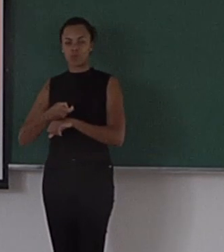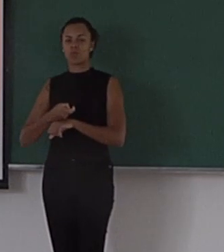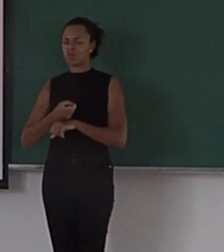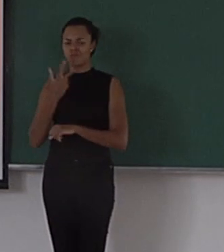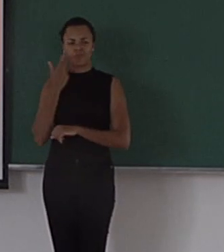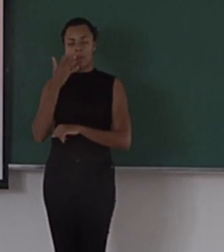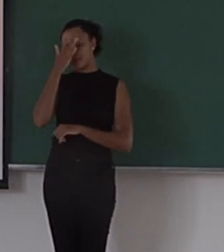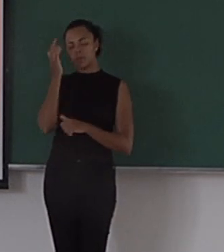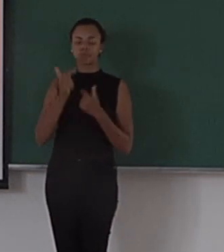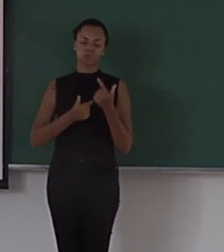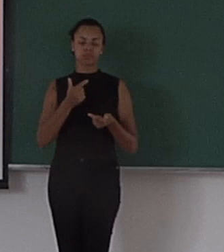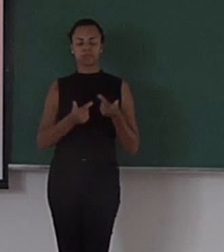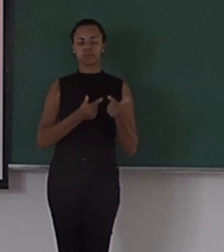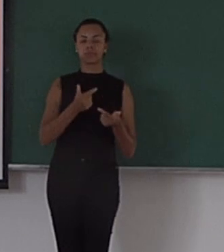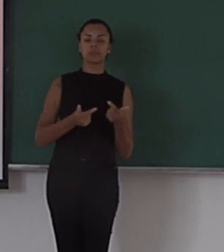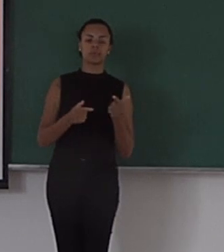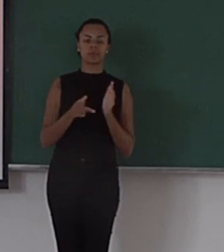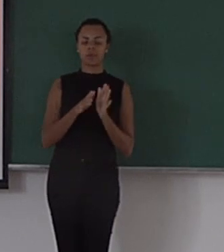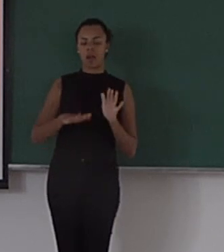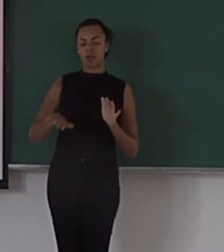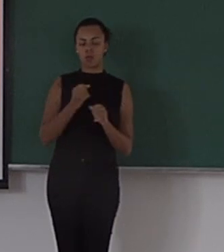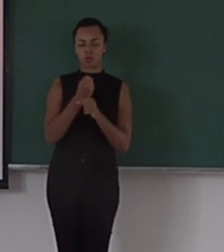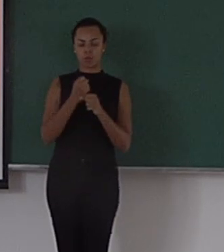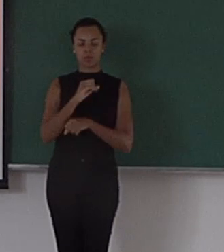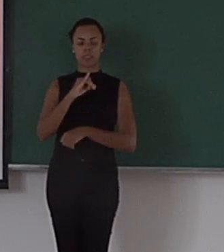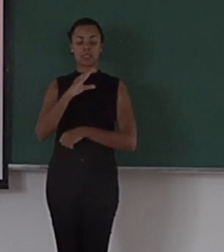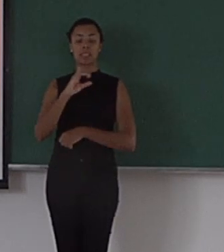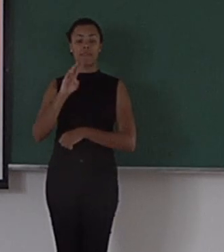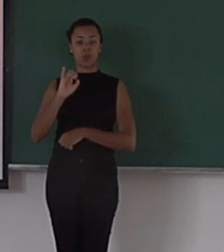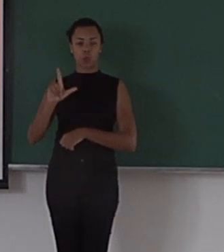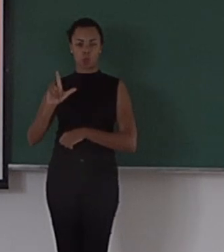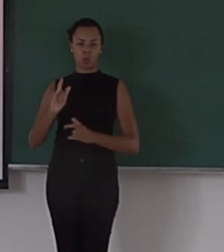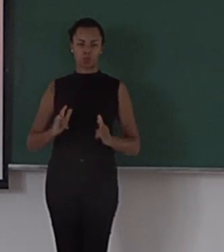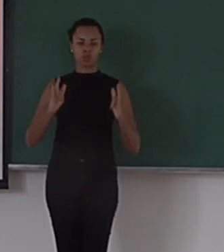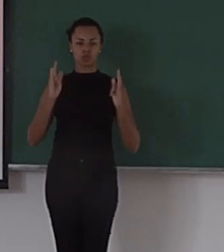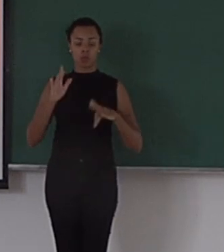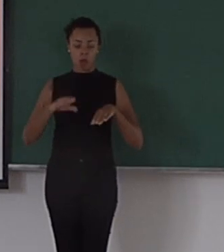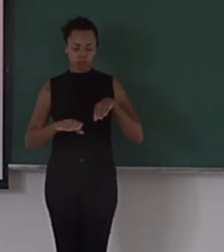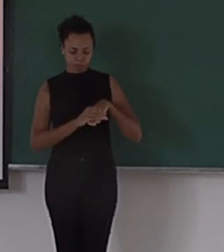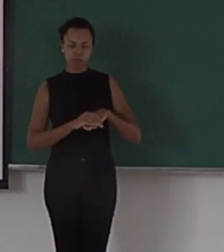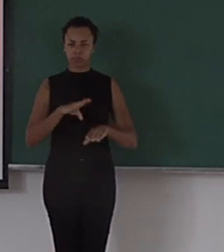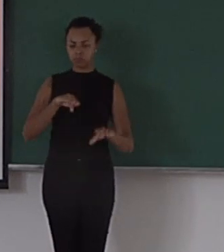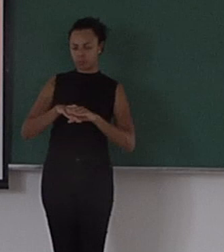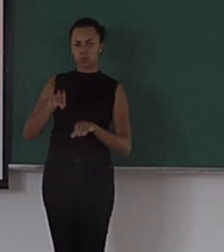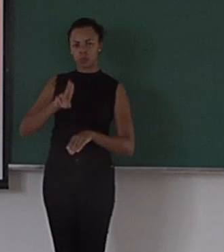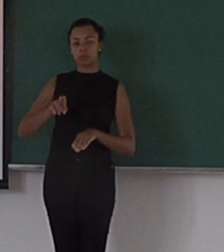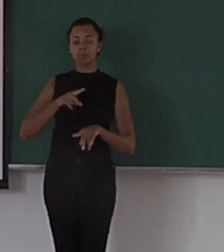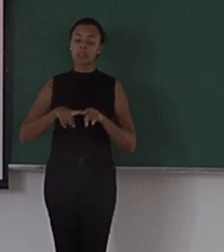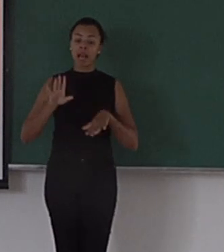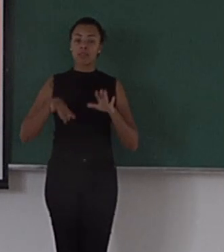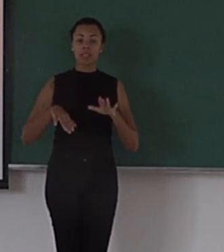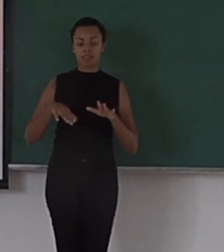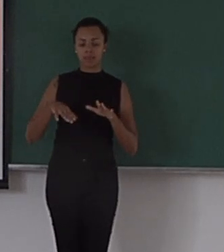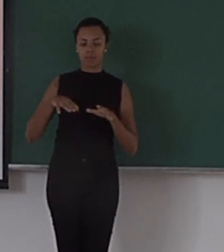assim, o trabalhador da construção civil, ele usa as botas, e às vezes ele manuseando o cimento, às vezes o cimento cai dentro